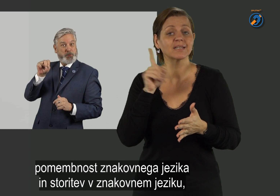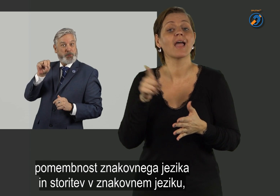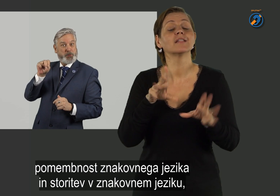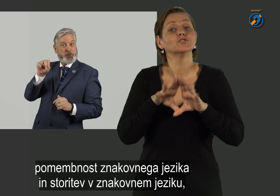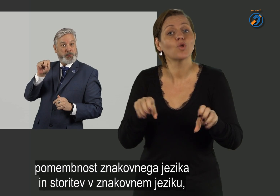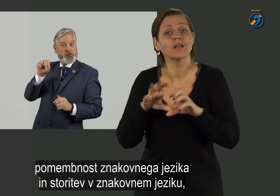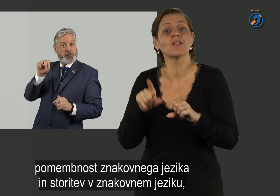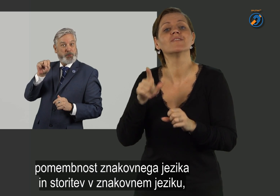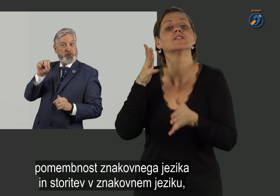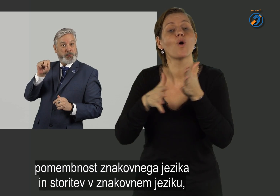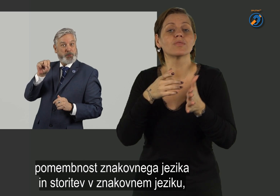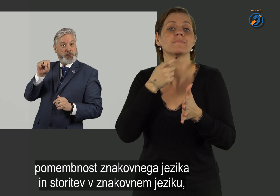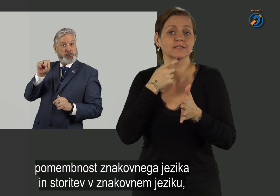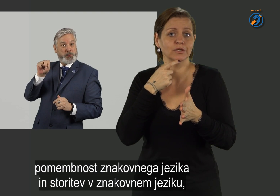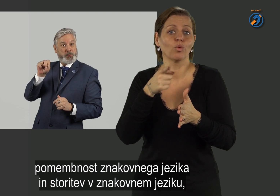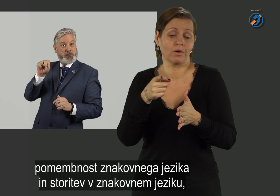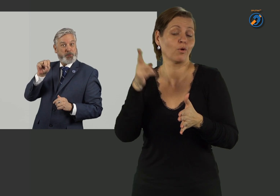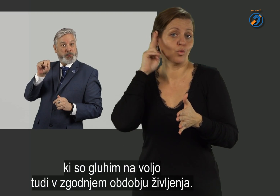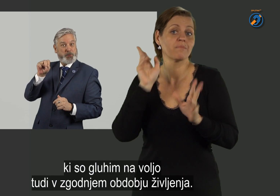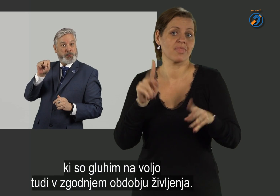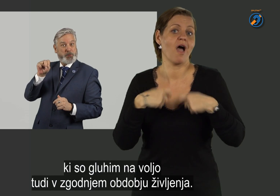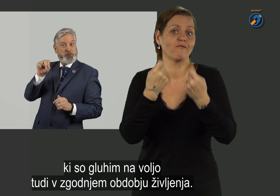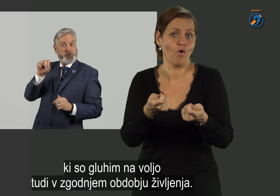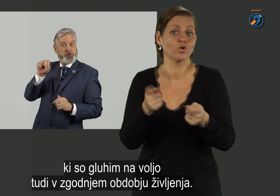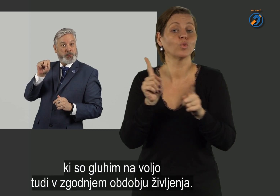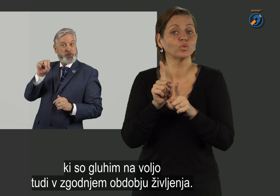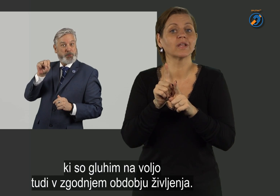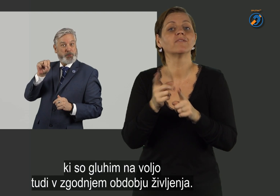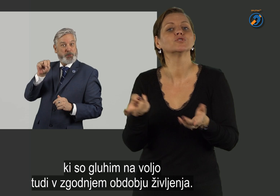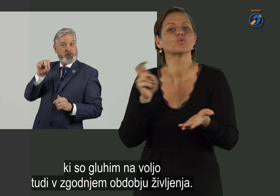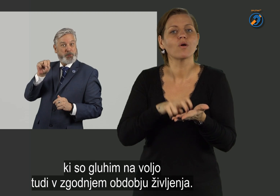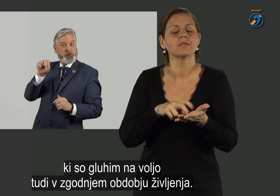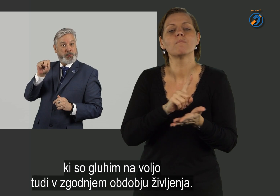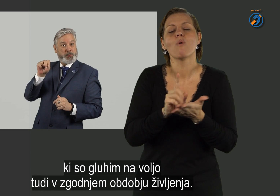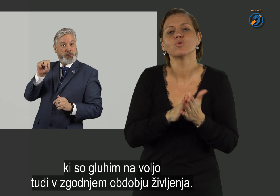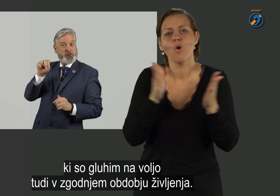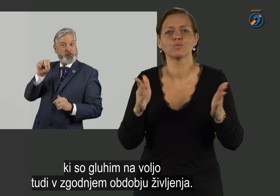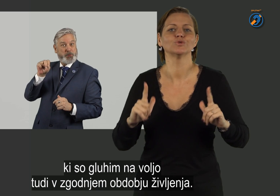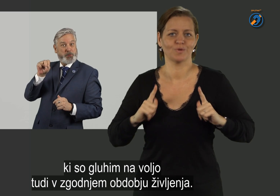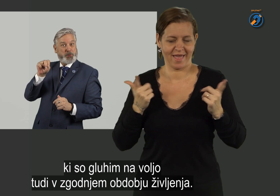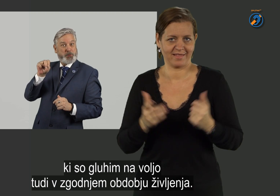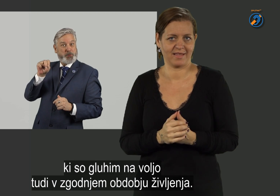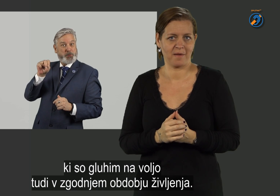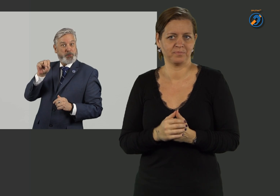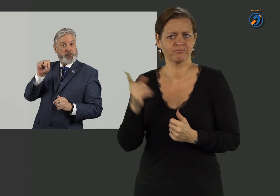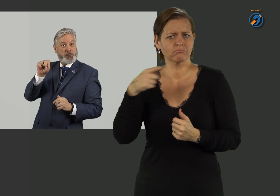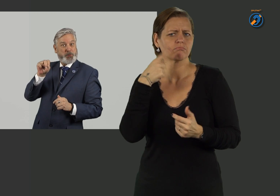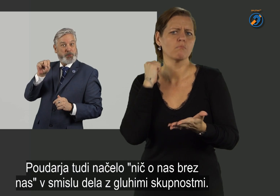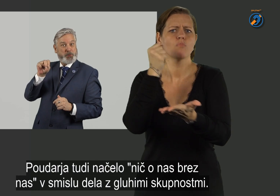in storitev v znakovnem jeziku, ki so gluhim na voljo tudi v zgodnjem obdobju življenja. Poudarja